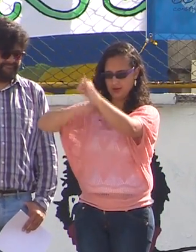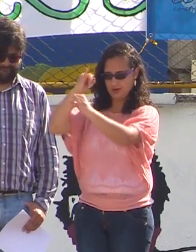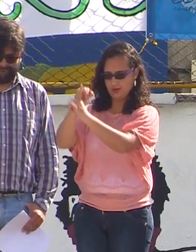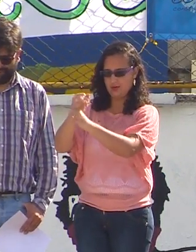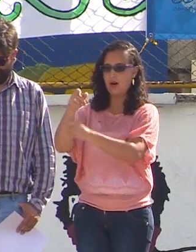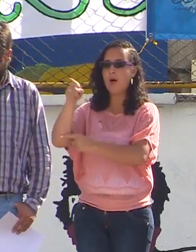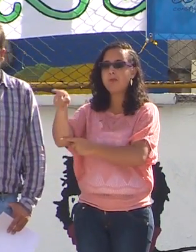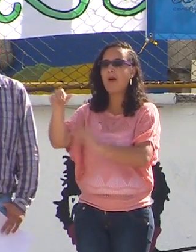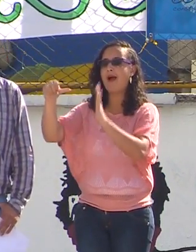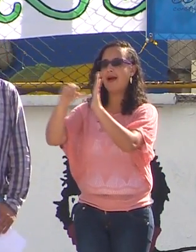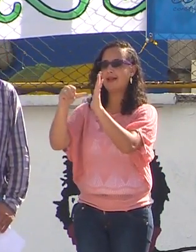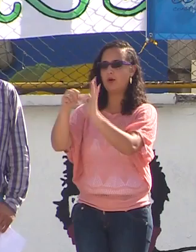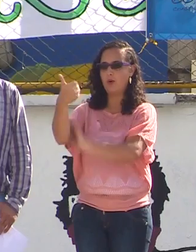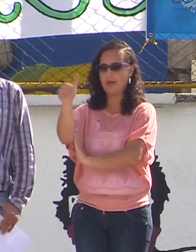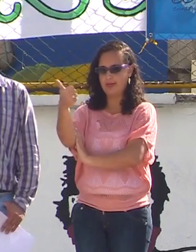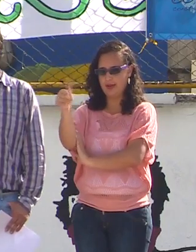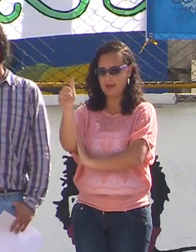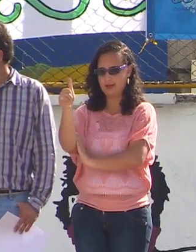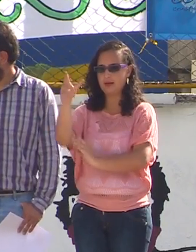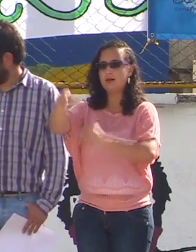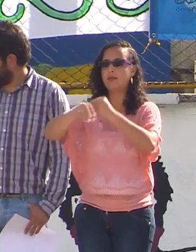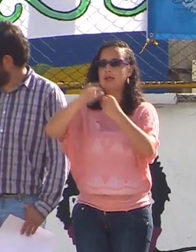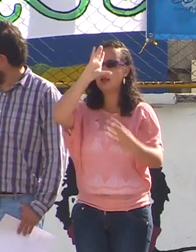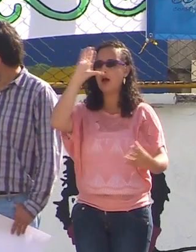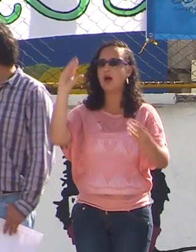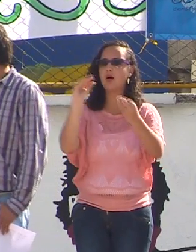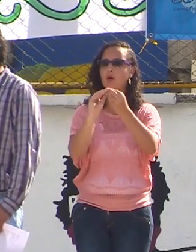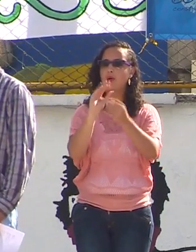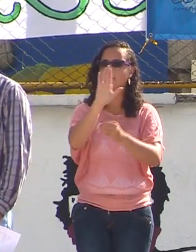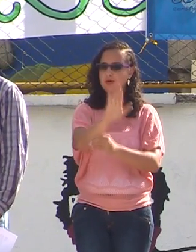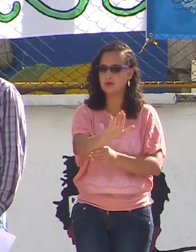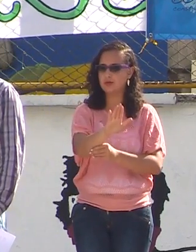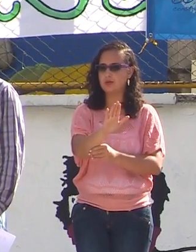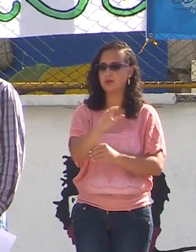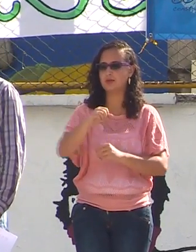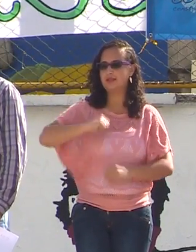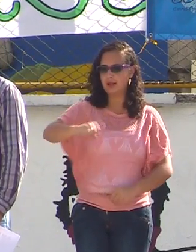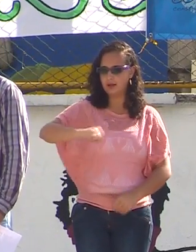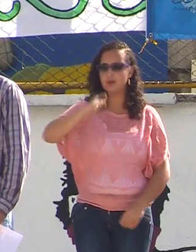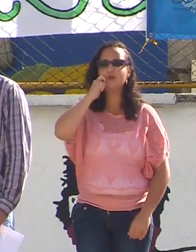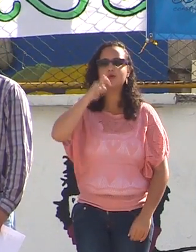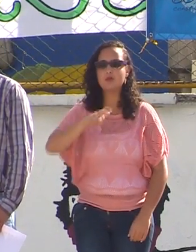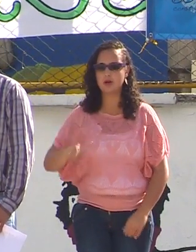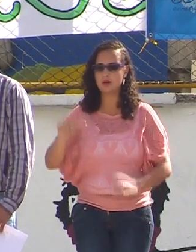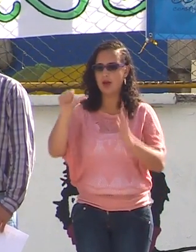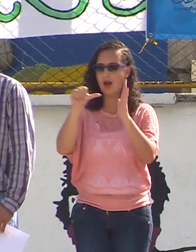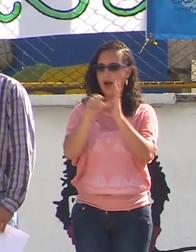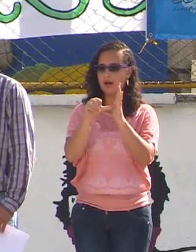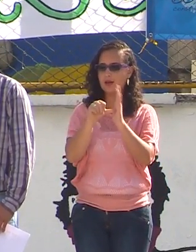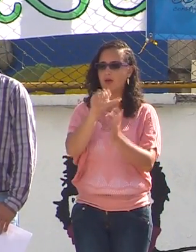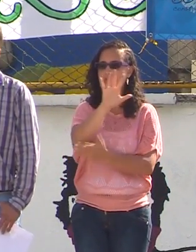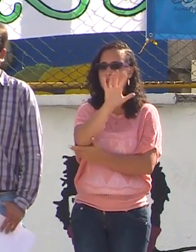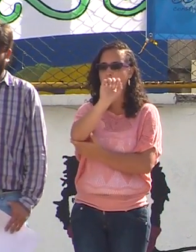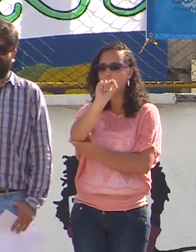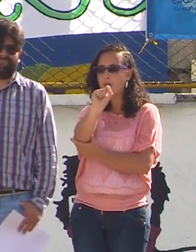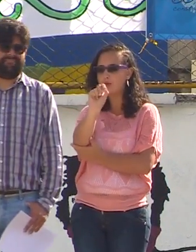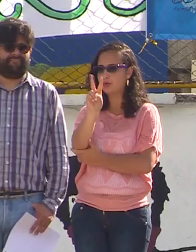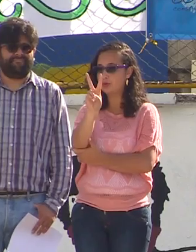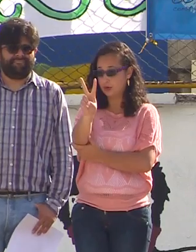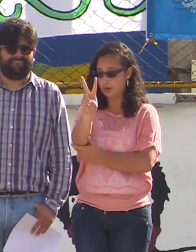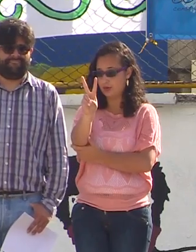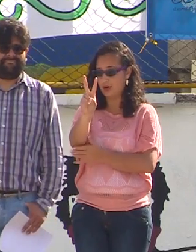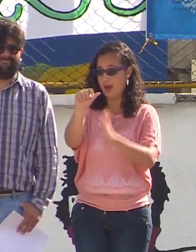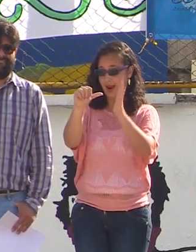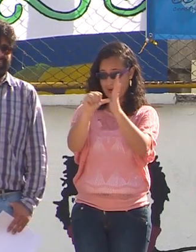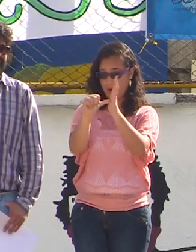la Convención Americana sobre Derechos Humanos en su artículo 5.2, que hacen